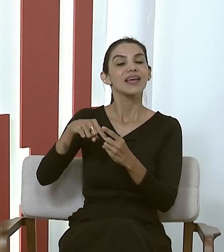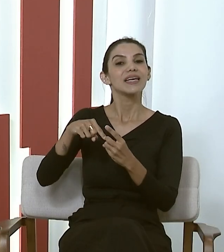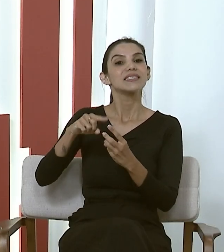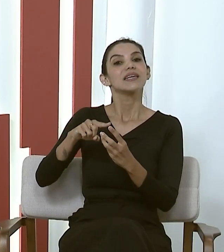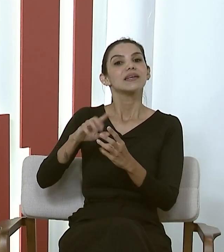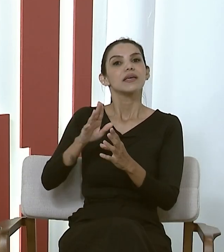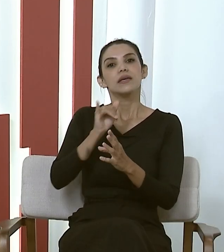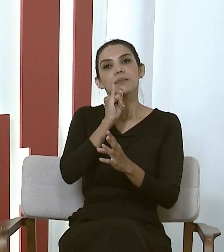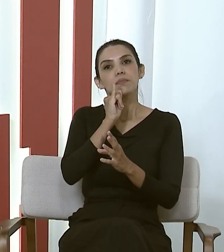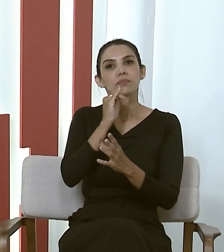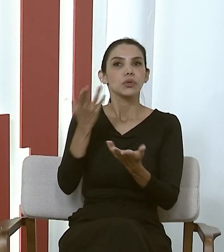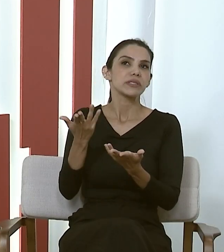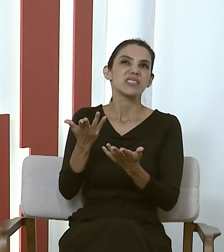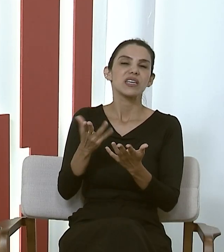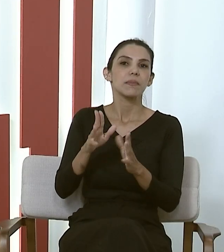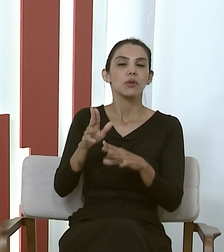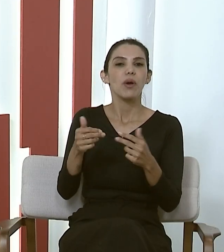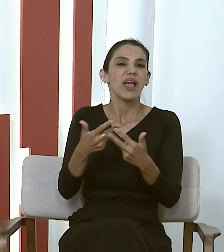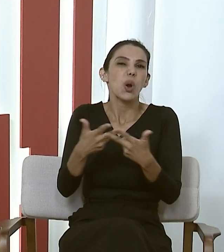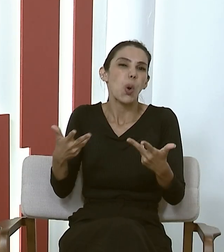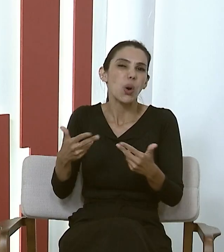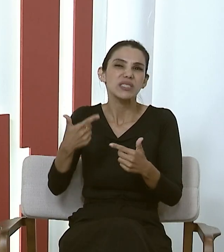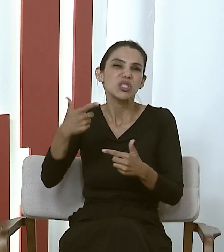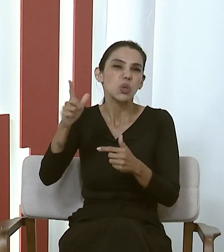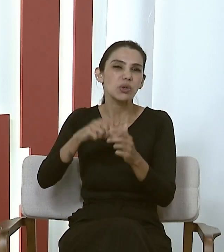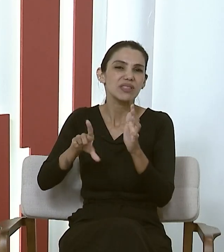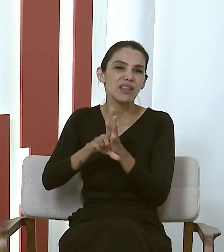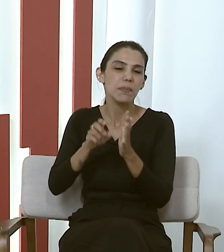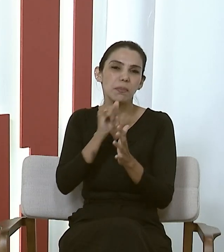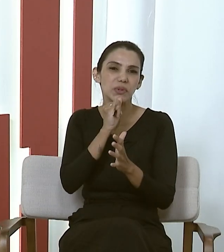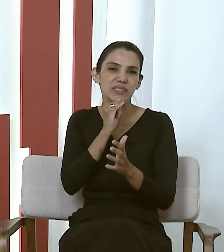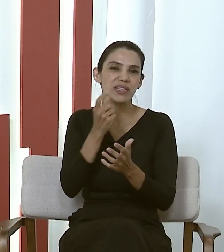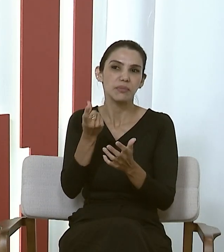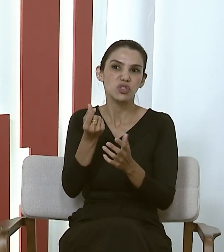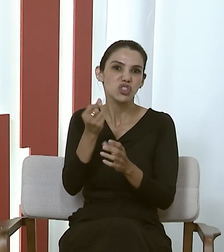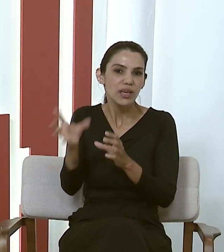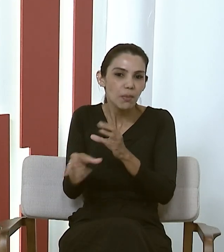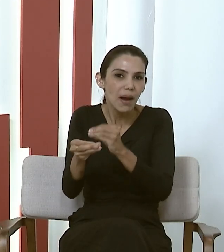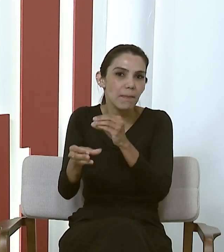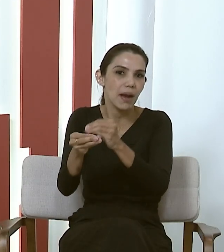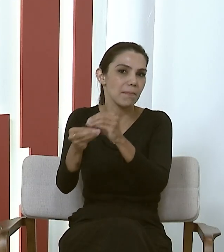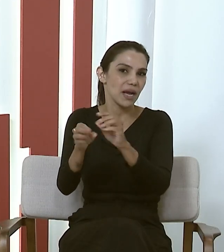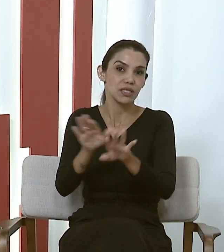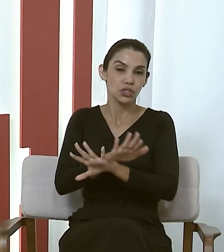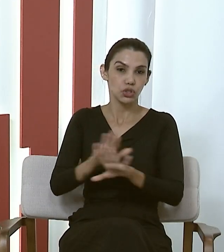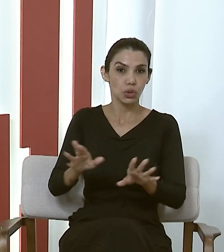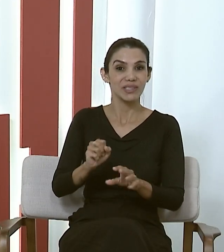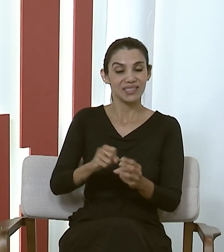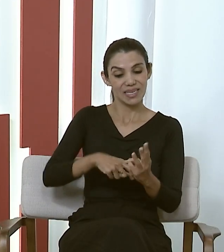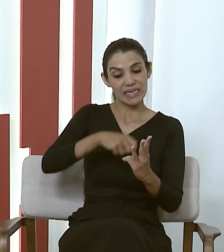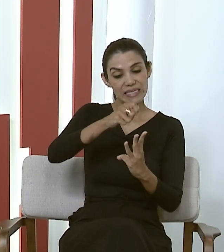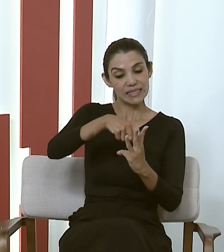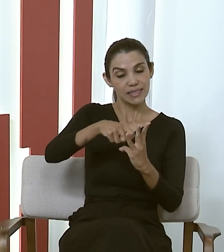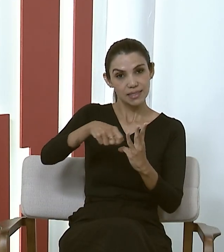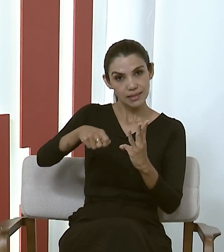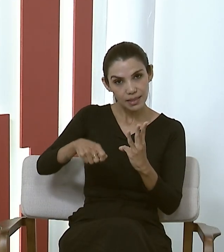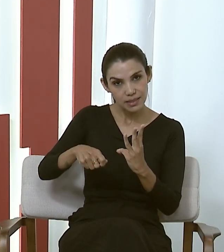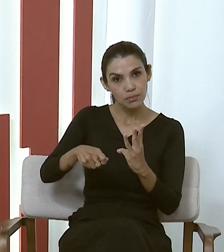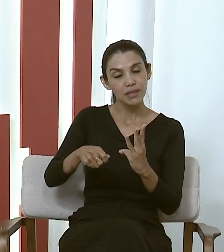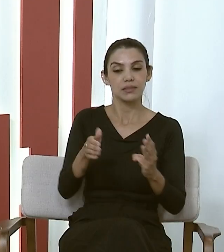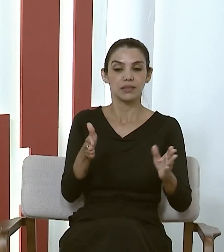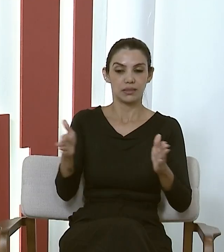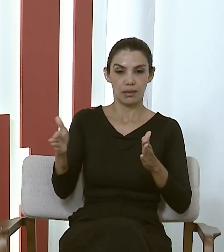execução por pena de penhora, dentre outras sanções. Apenas as últimas 3 e as que se vencerem ao longo do trâmite